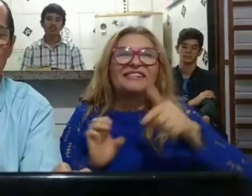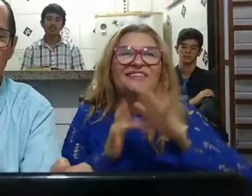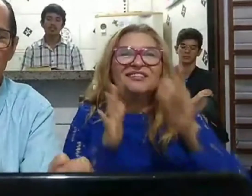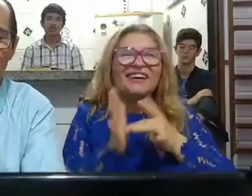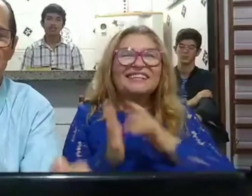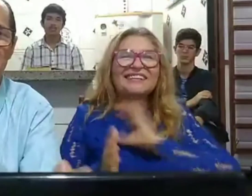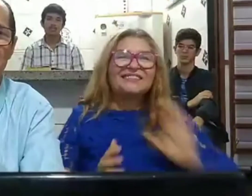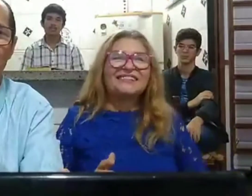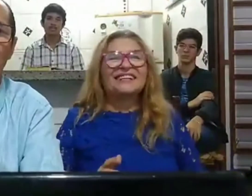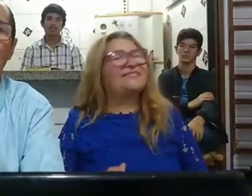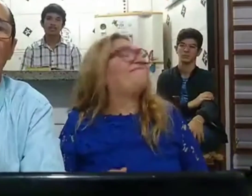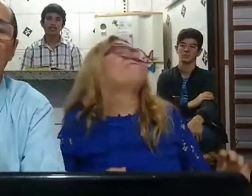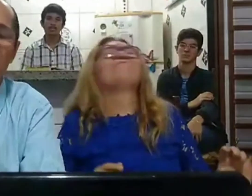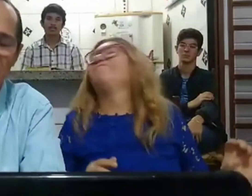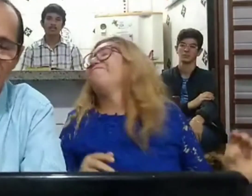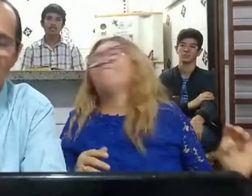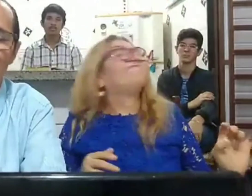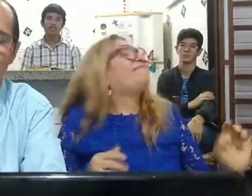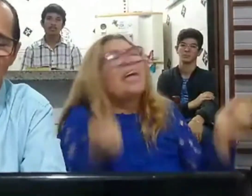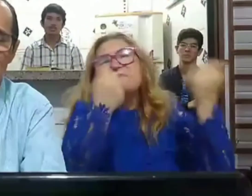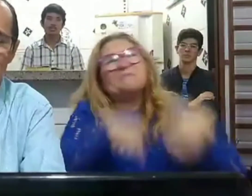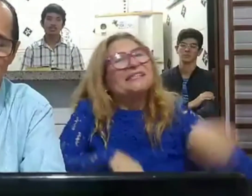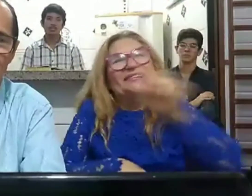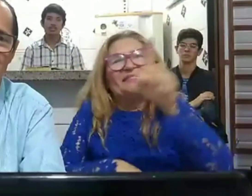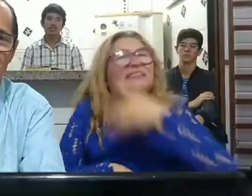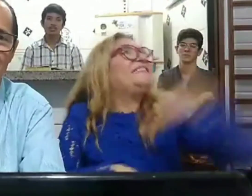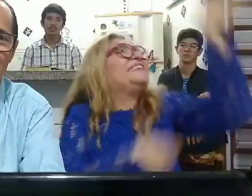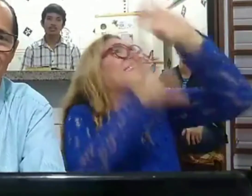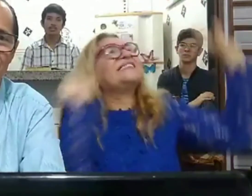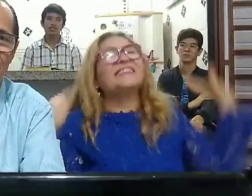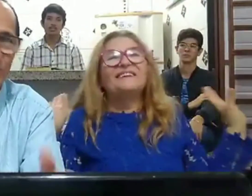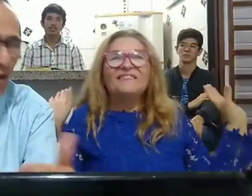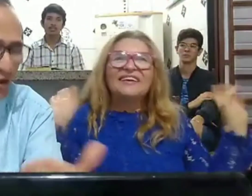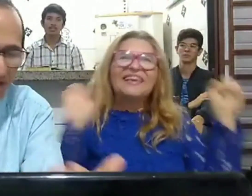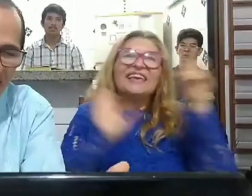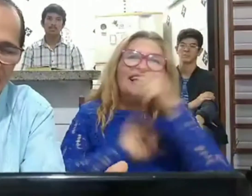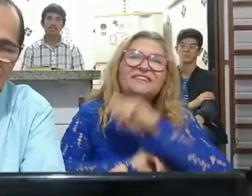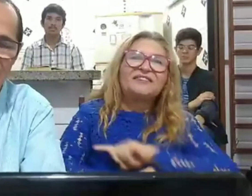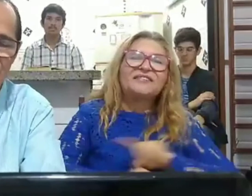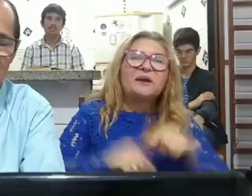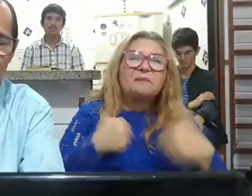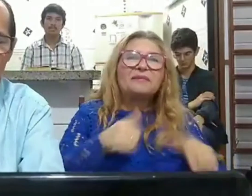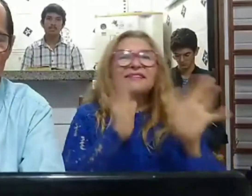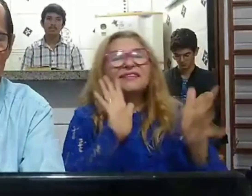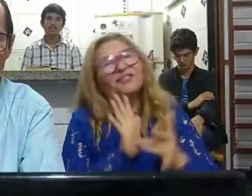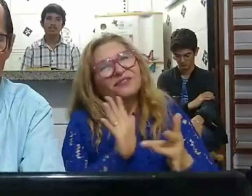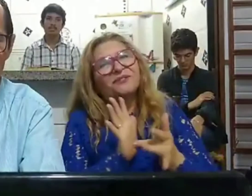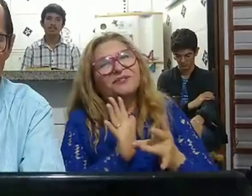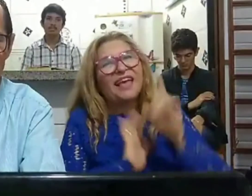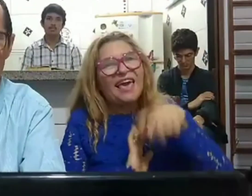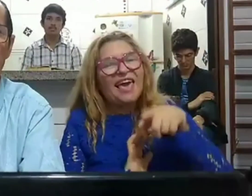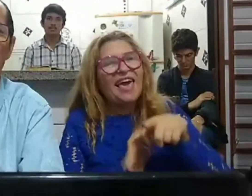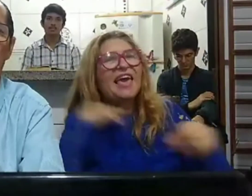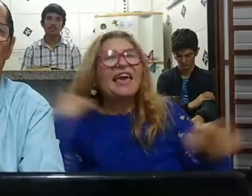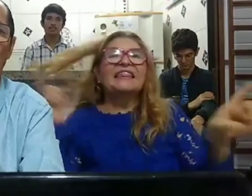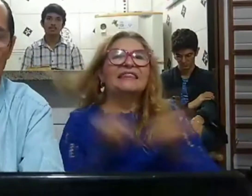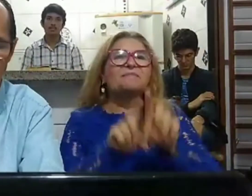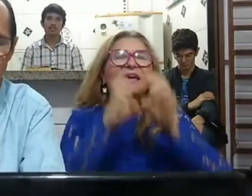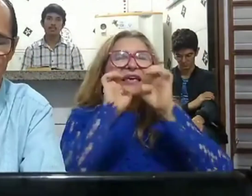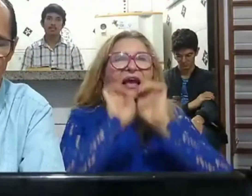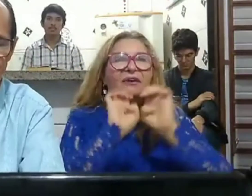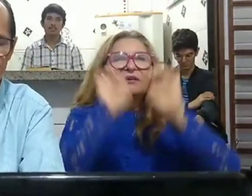é impossível entrar no reino de Deus. Uma outra característica do Evangelho é que é o Evangelho da